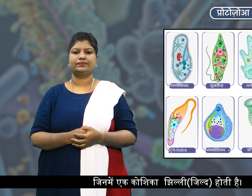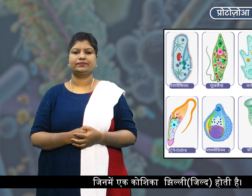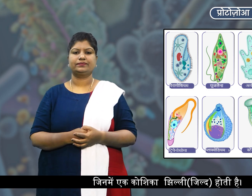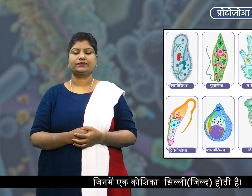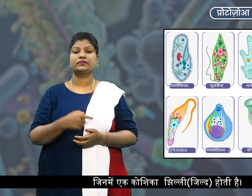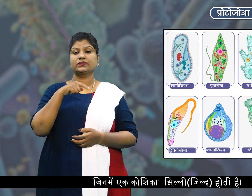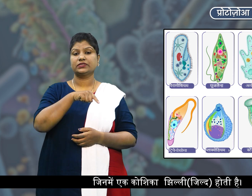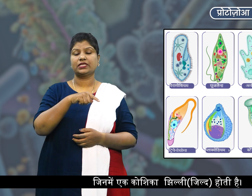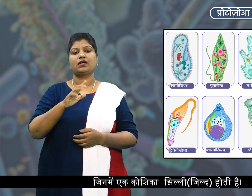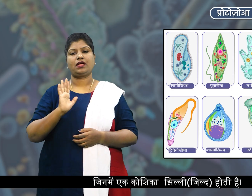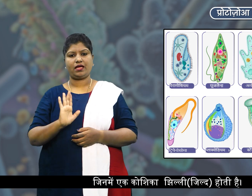जिनमें एक कोशिका है।